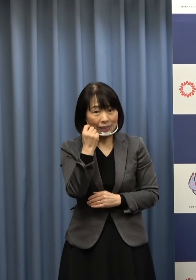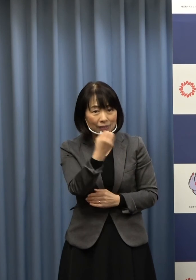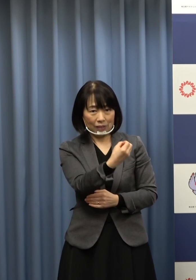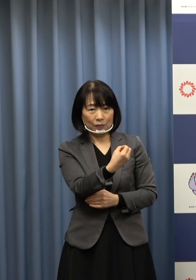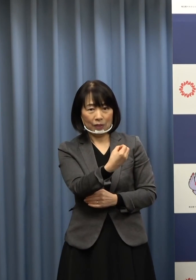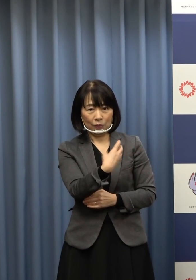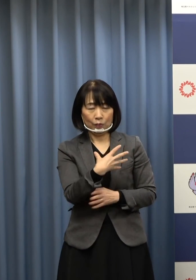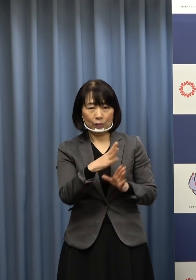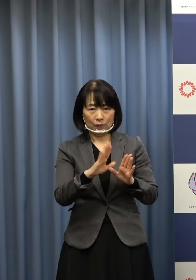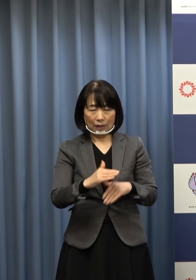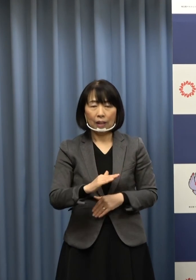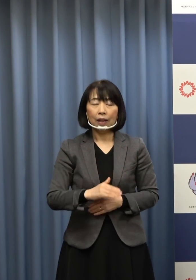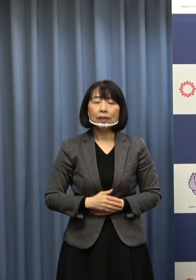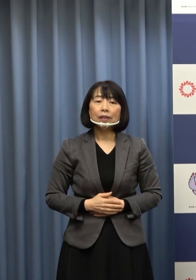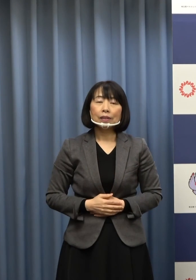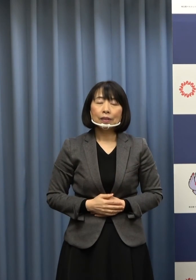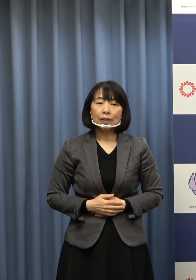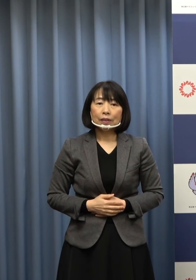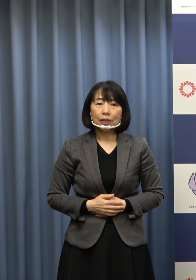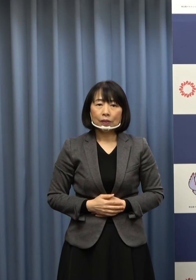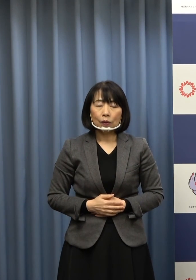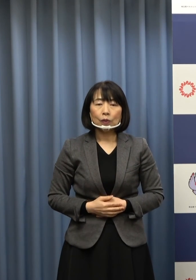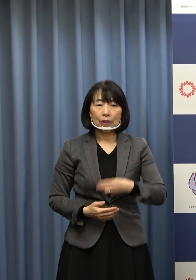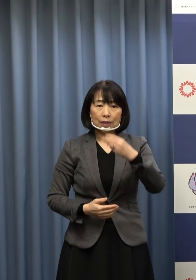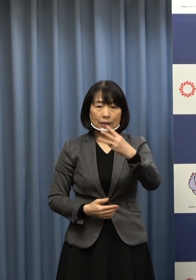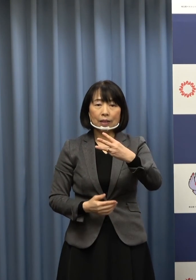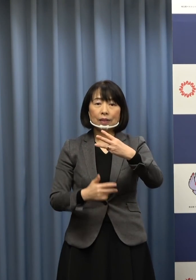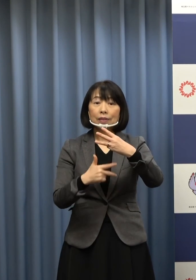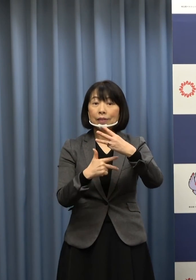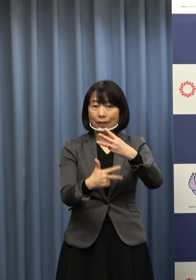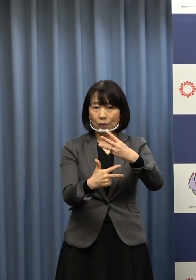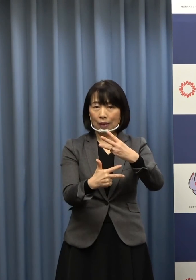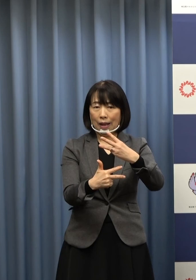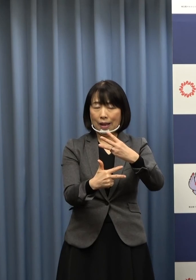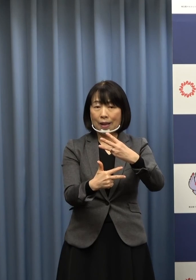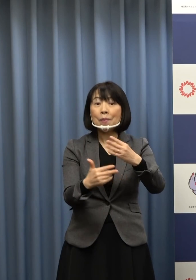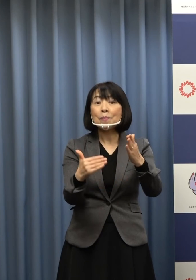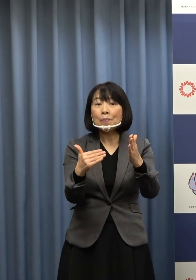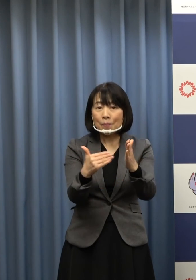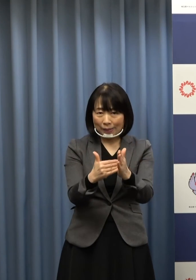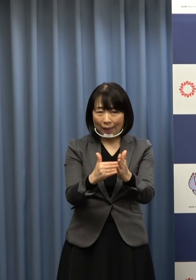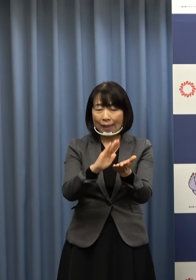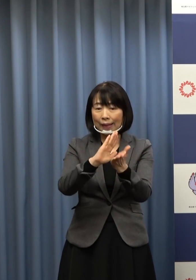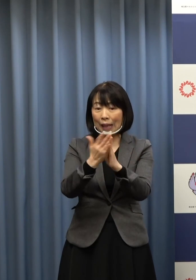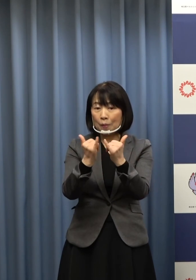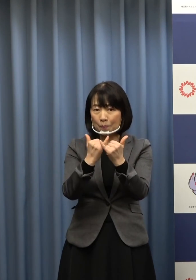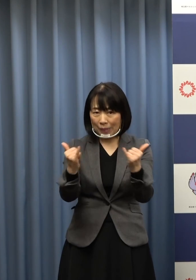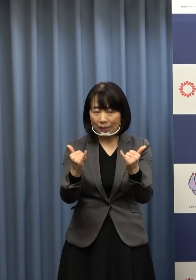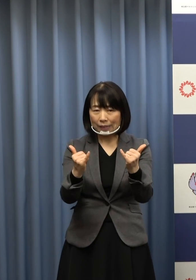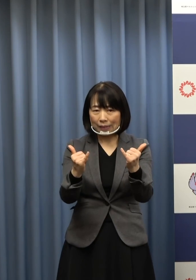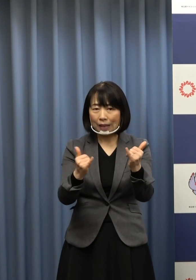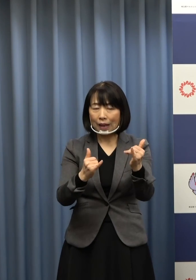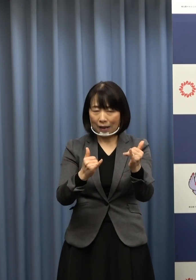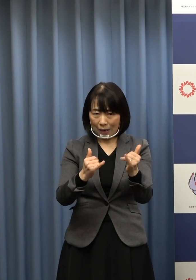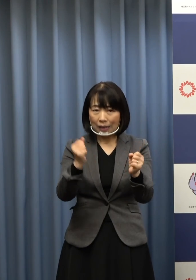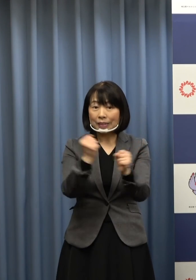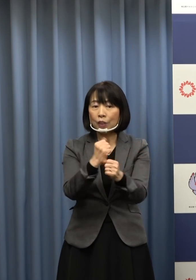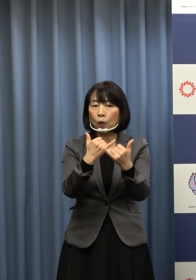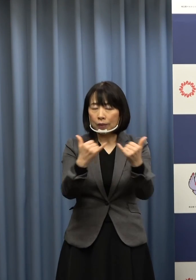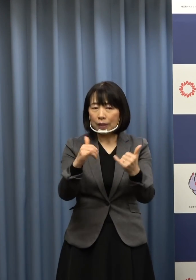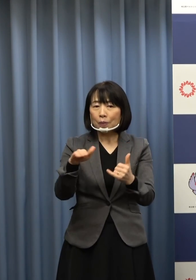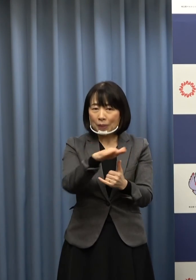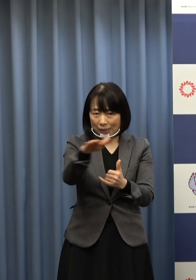の少なくともあの7日までその県民の方々、事業者の方々が、まあ、感染を一生懸命下げた先